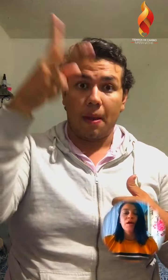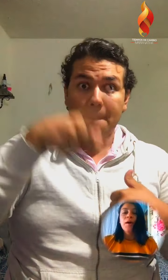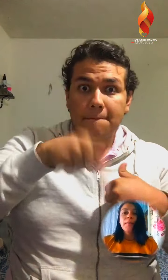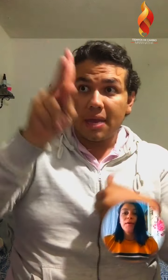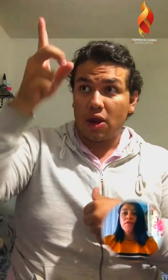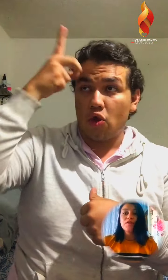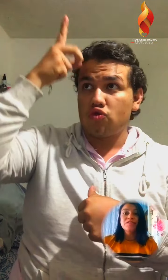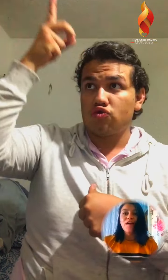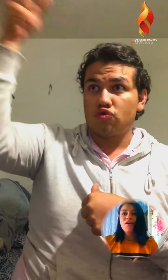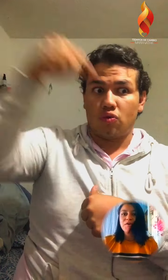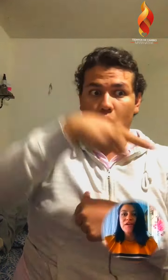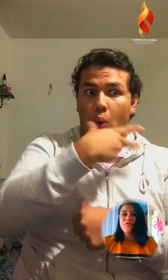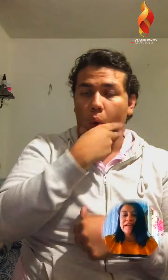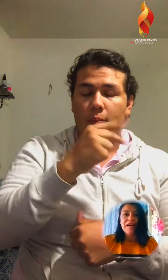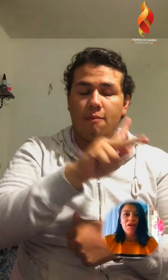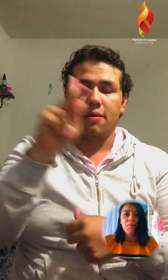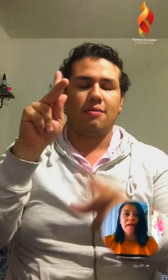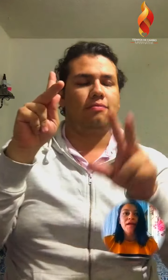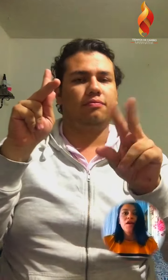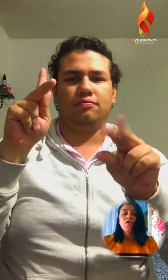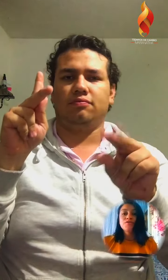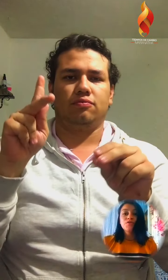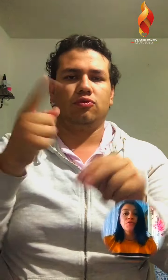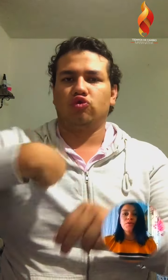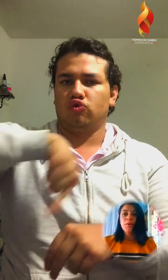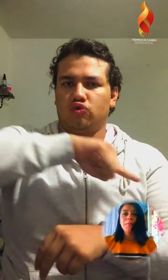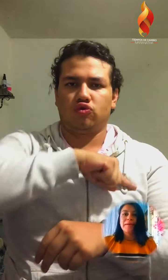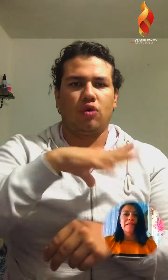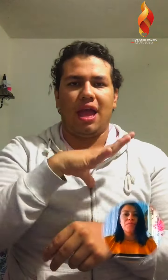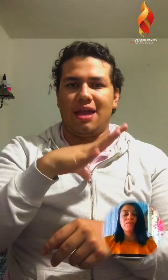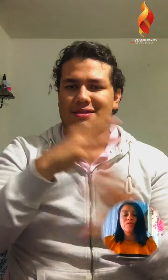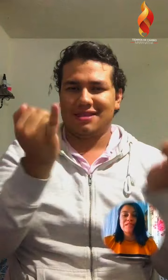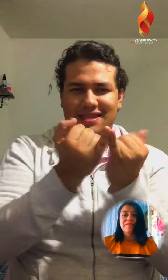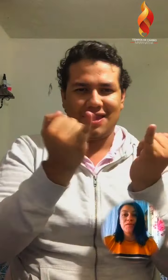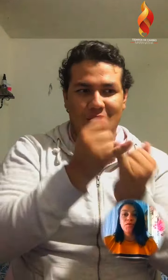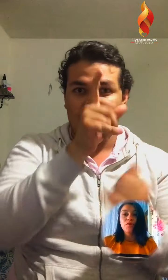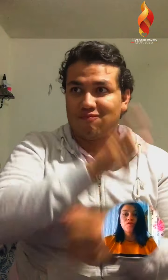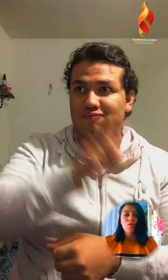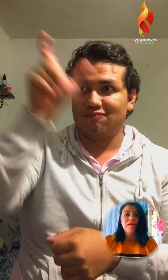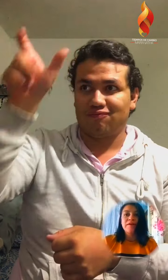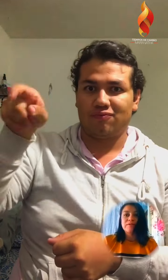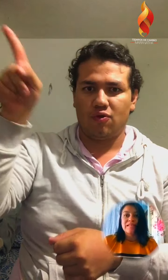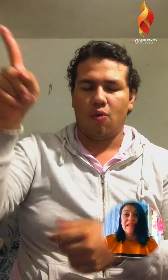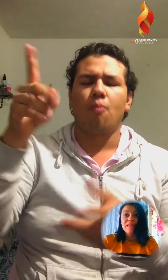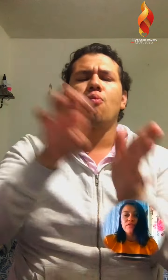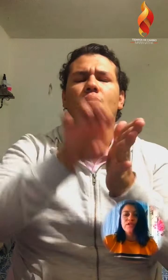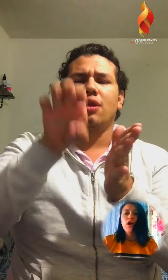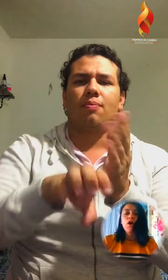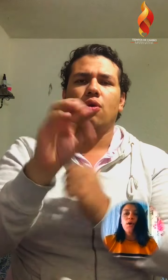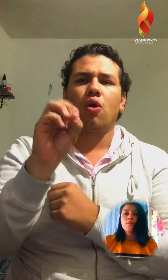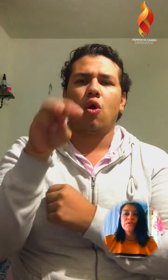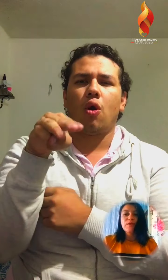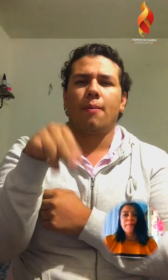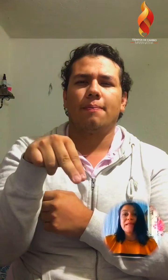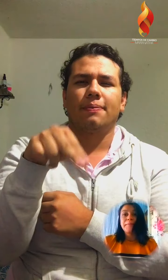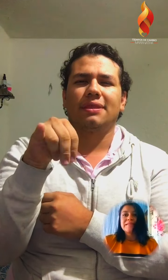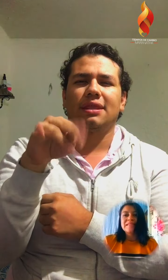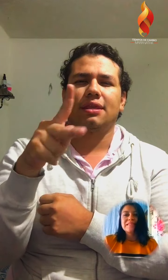Dios, pero Dios no refleja al hombre. Nosotros no compartimos los atributos únicos de Dios, como